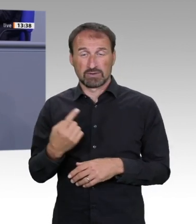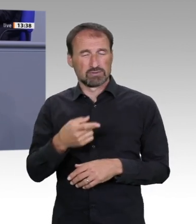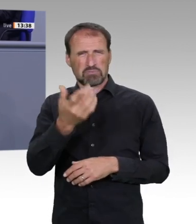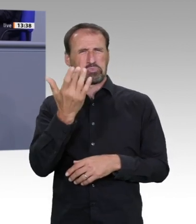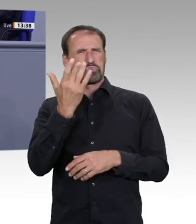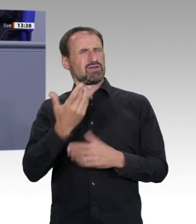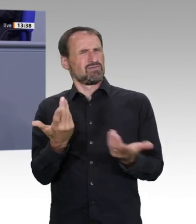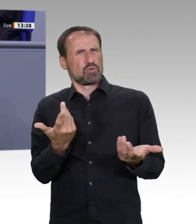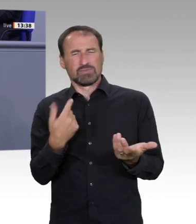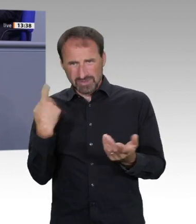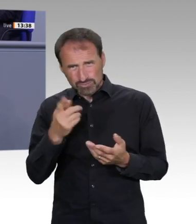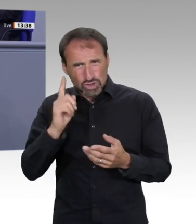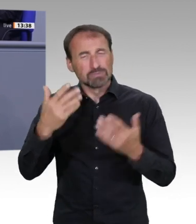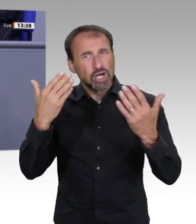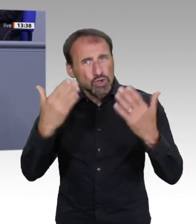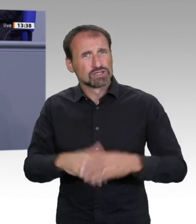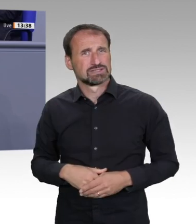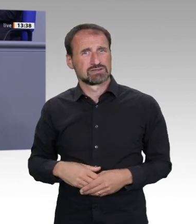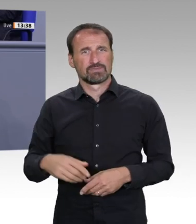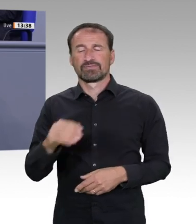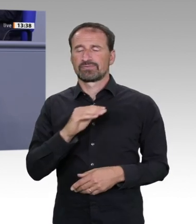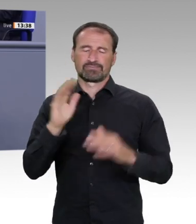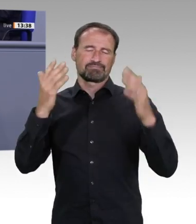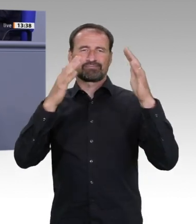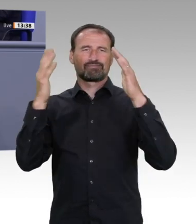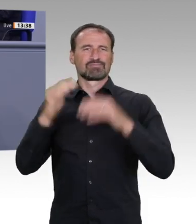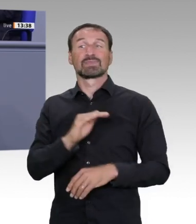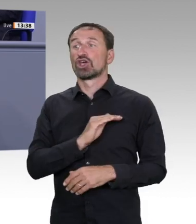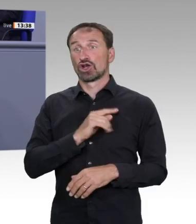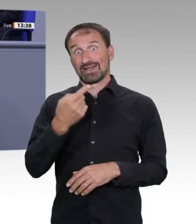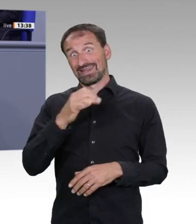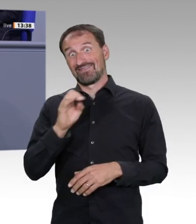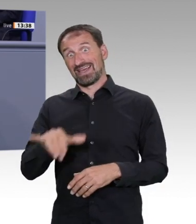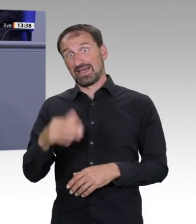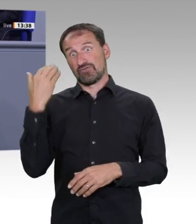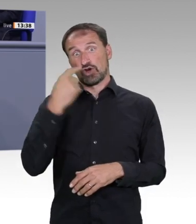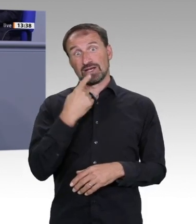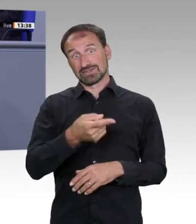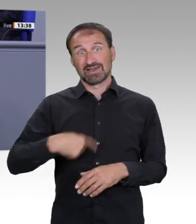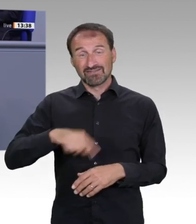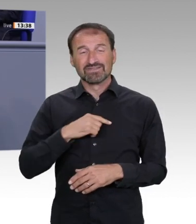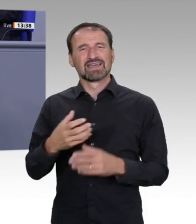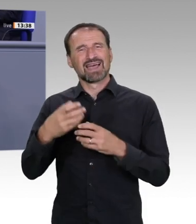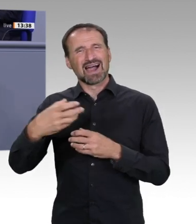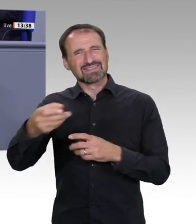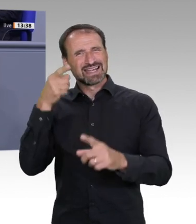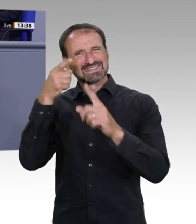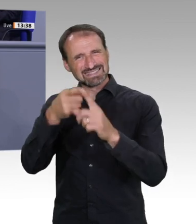langfristig technologisch souverän, widerstandsfähig und wettbewerbsfähig bleibt. Und liebe Frau Koda, Sie haben hier